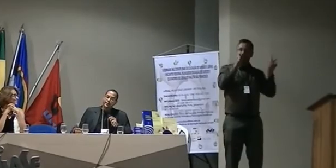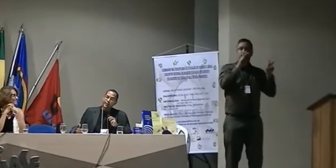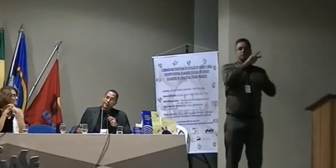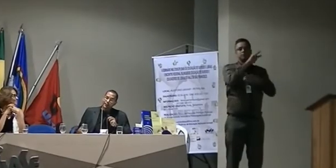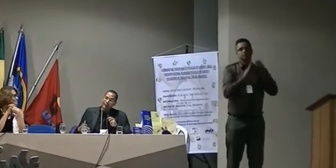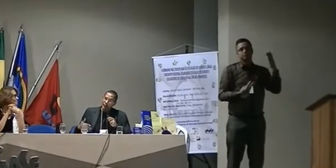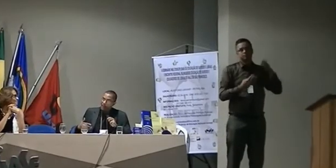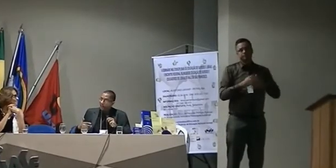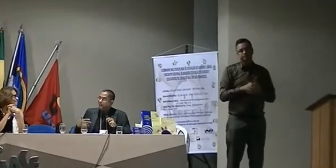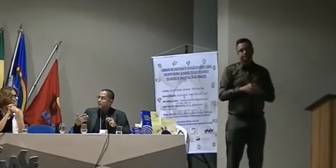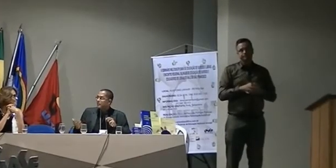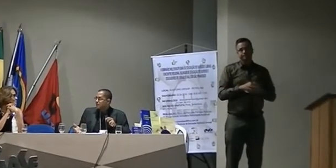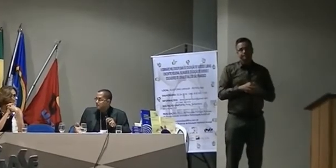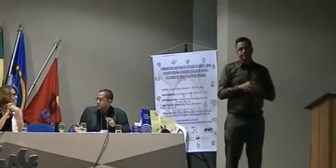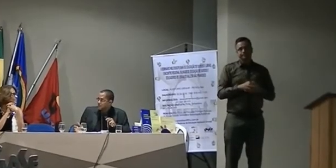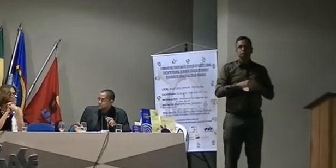eles já viram tarde a gente nos ouvidos